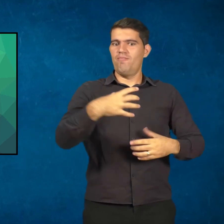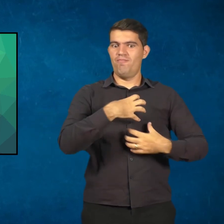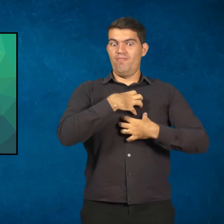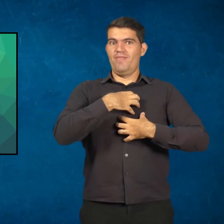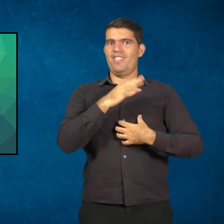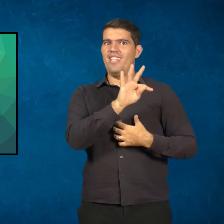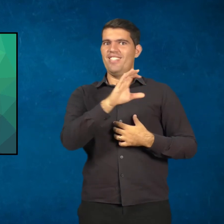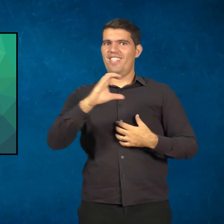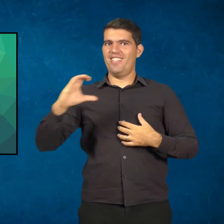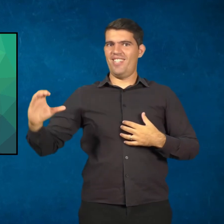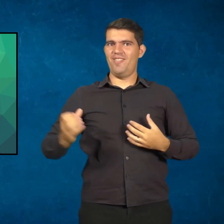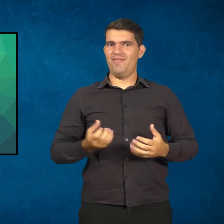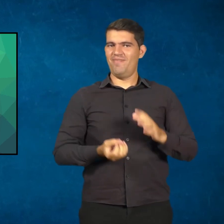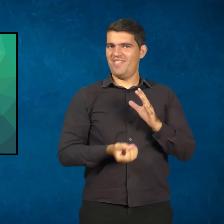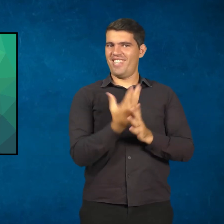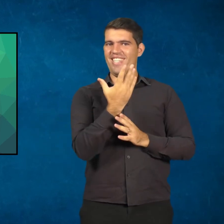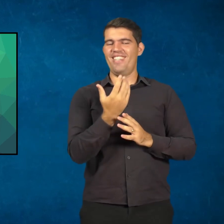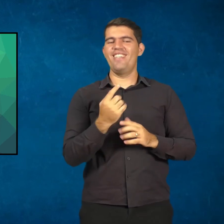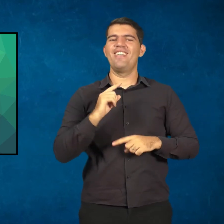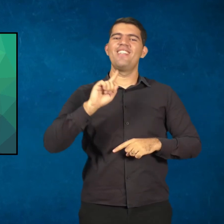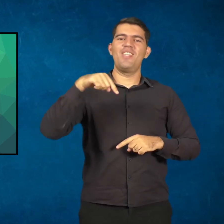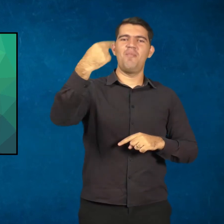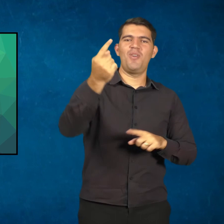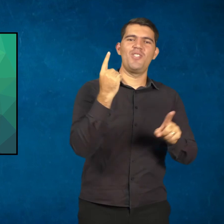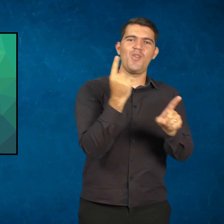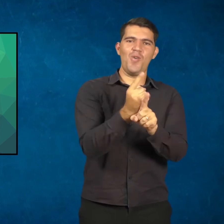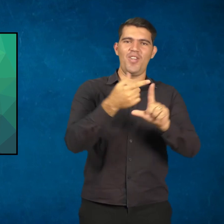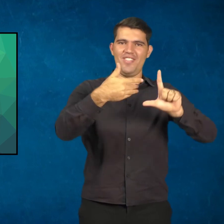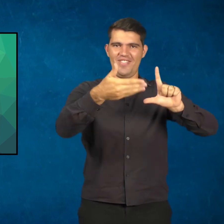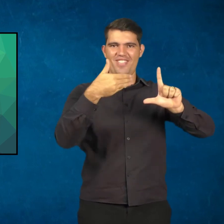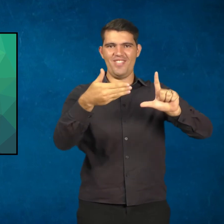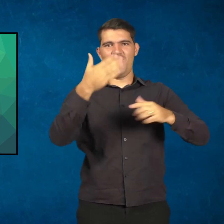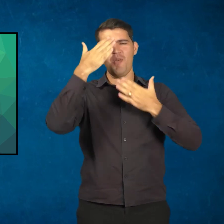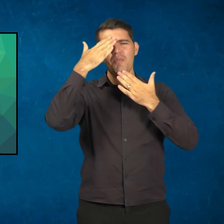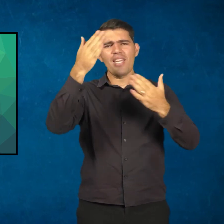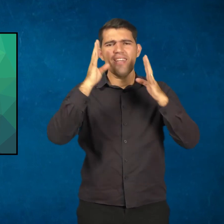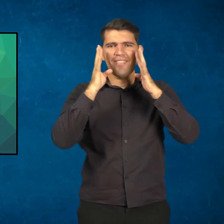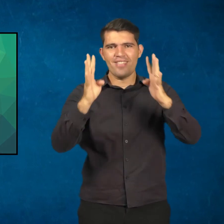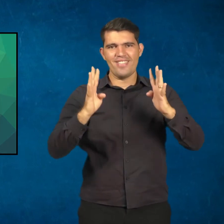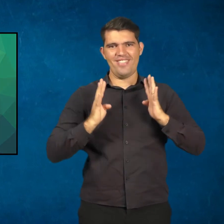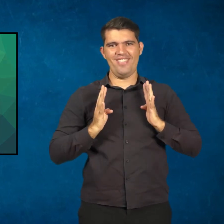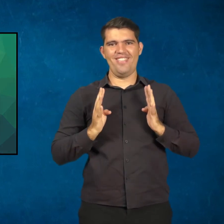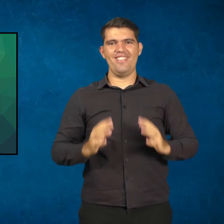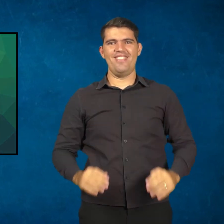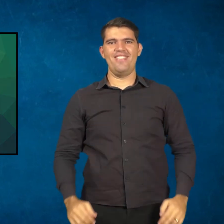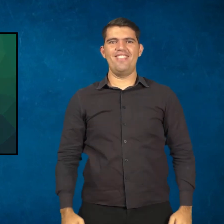trabalho de conclusão de curso. Nos encontramos na sala virtual. Obrigada pela atenção.